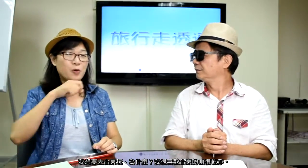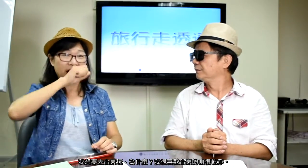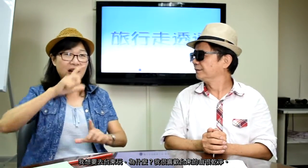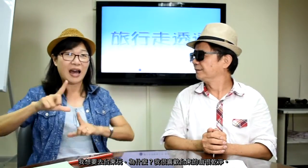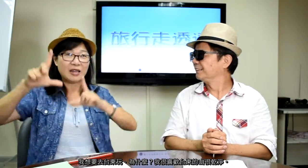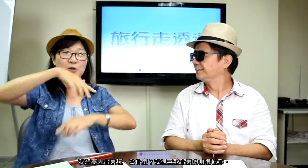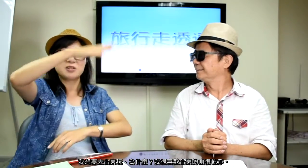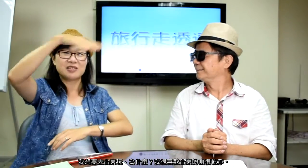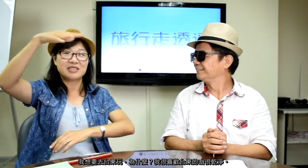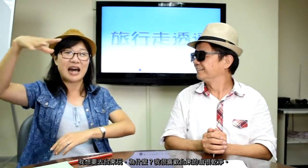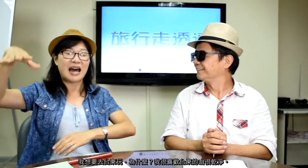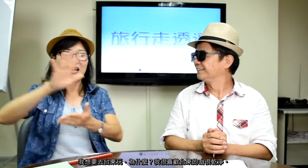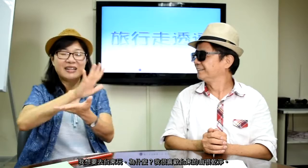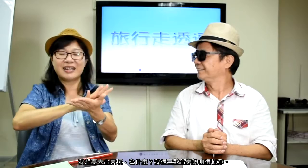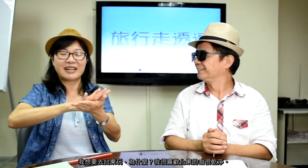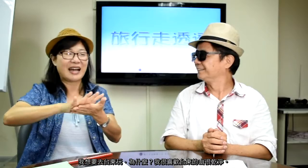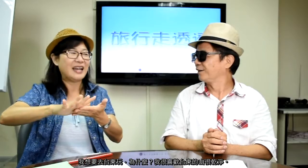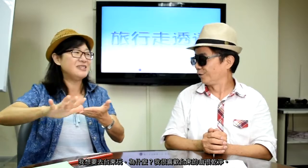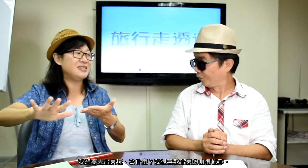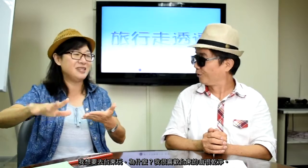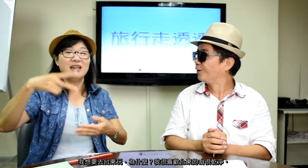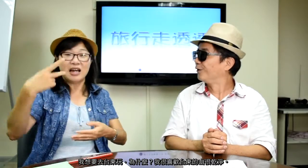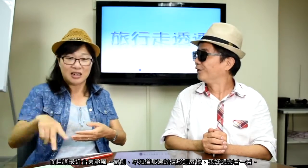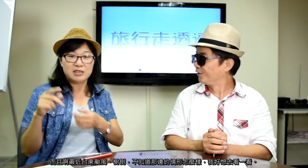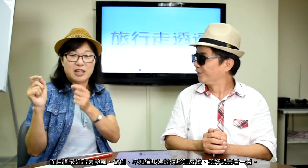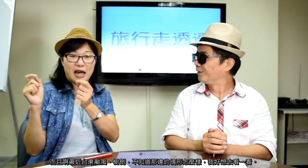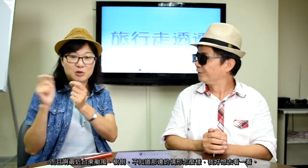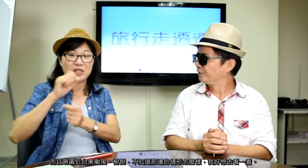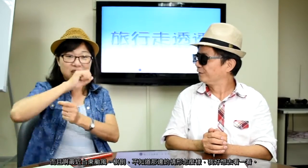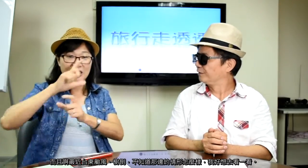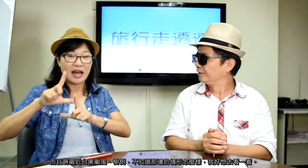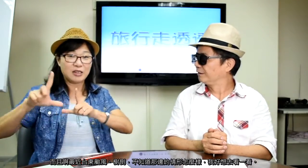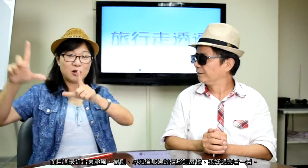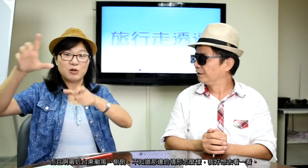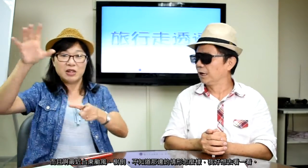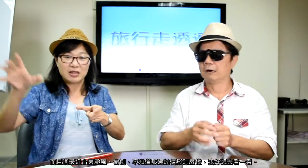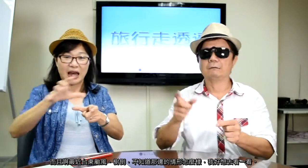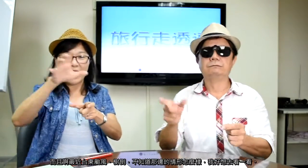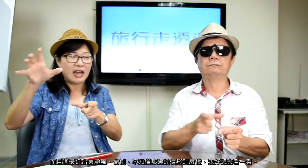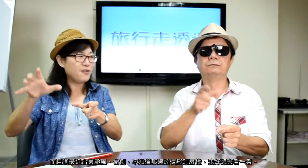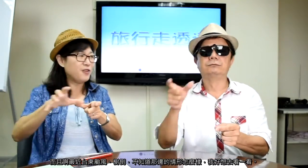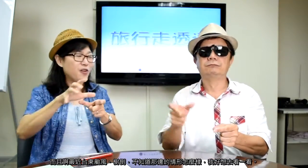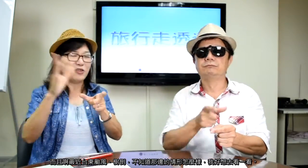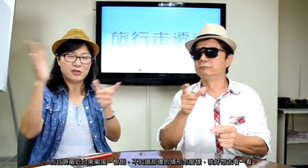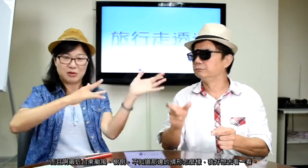欢台东的山，很干净，而且啊，最近台东台风然后